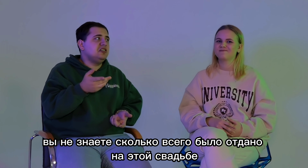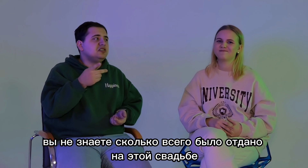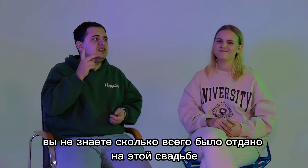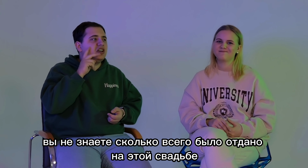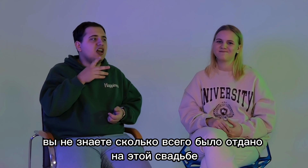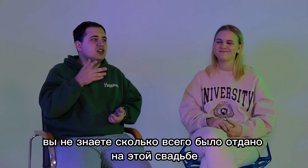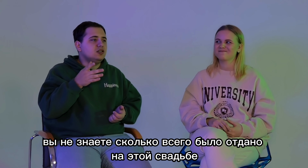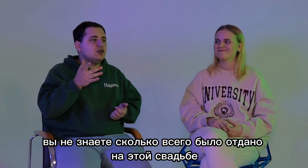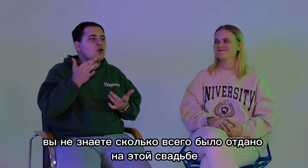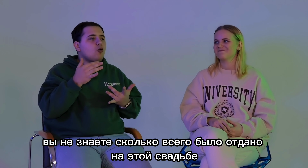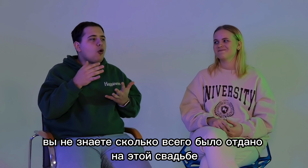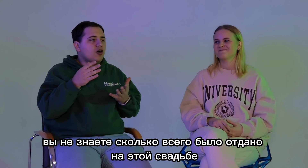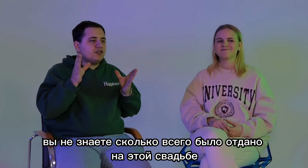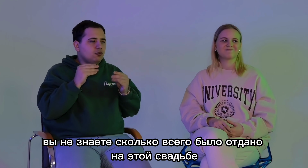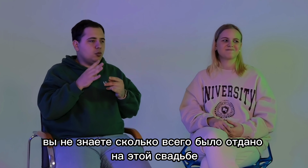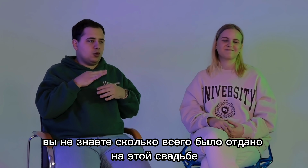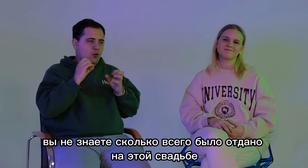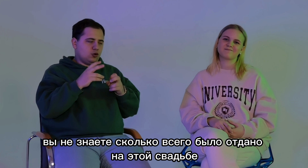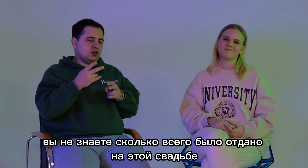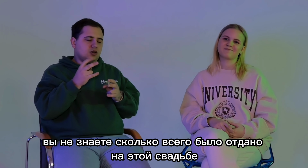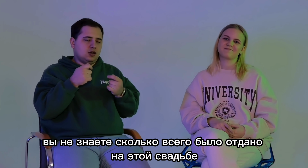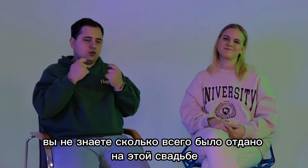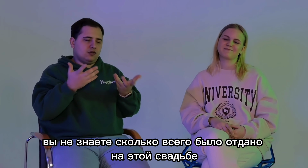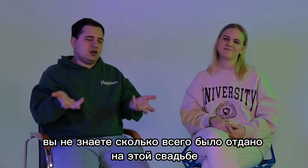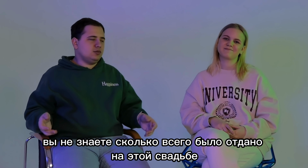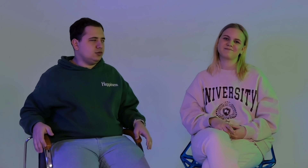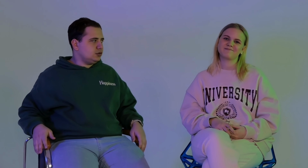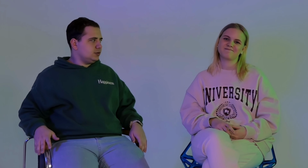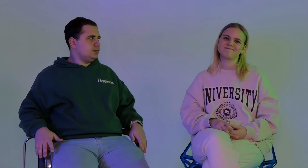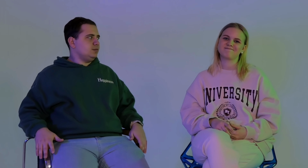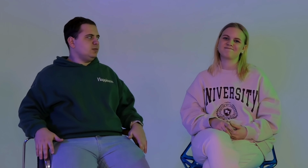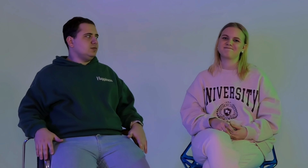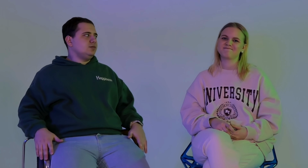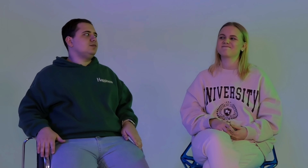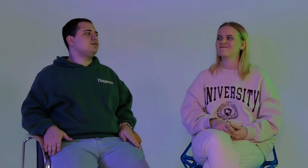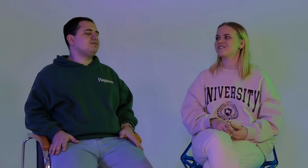не знаете, сколько всего было отдано на эту свадьбу.